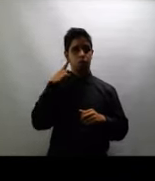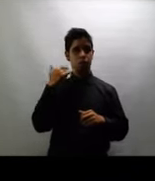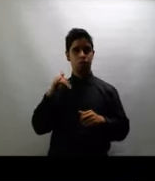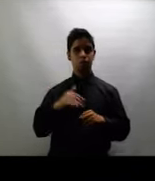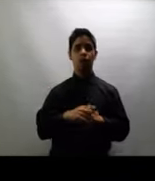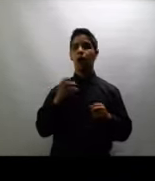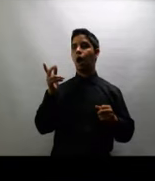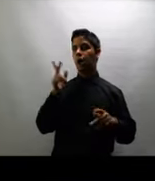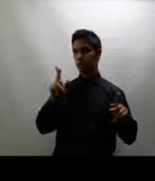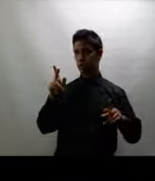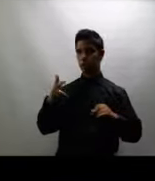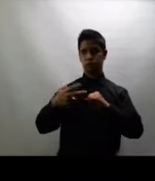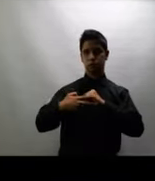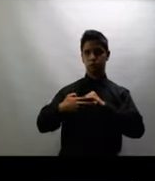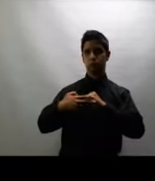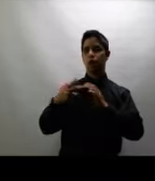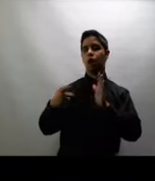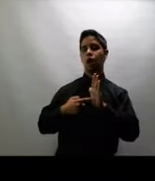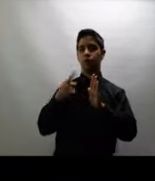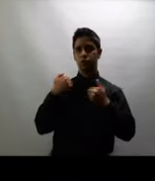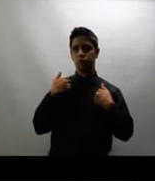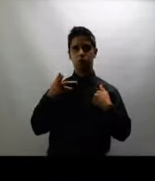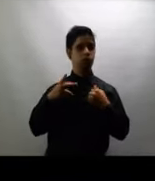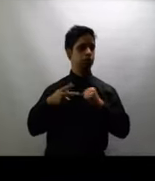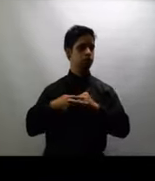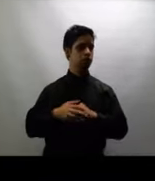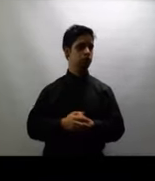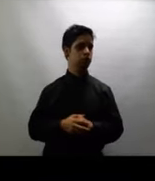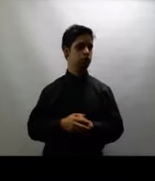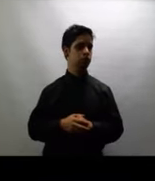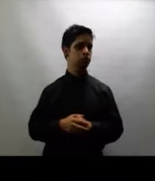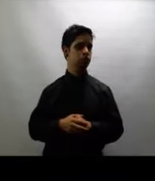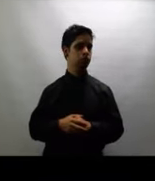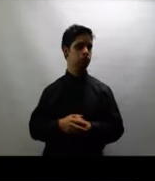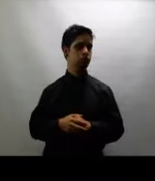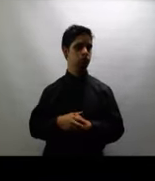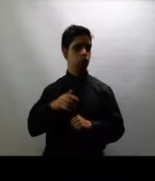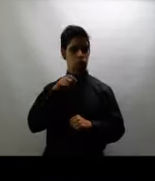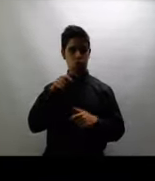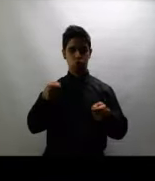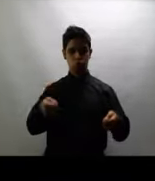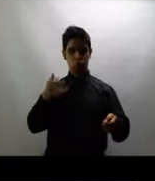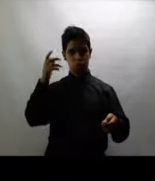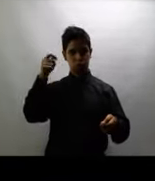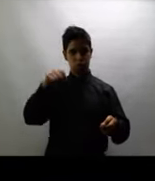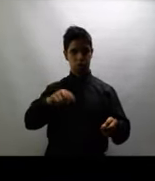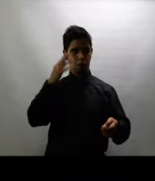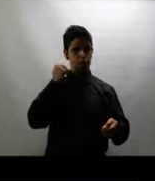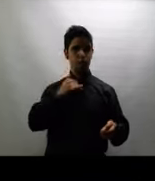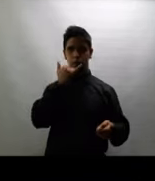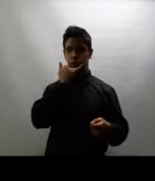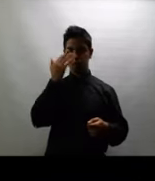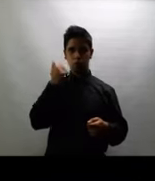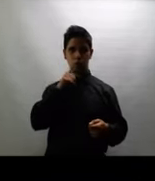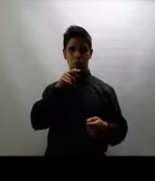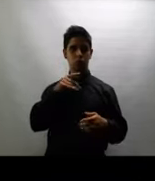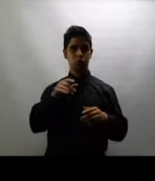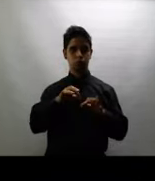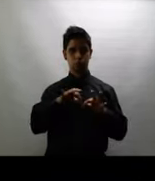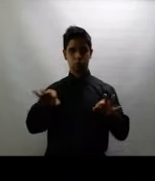los coleccionistas a veces los tienen y... Ay, no lo voy a poner porque se daña. Oyes. Y ni los abren. Porque es